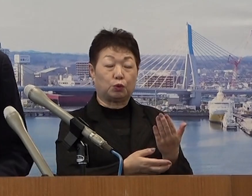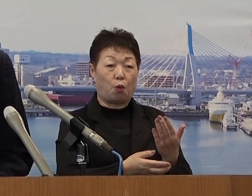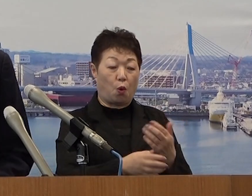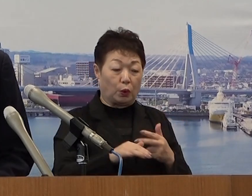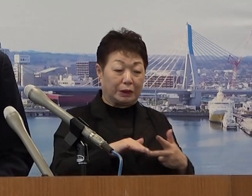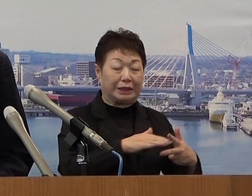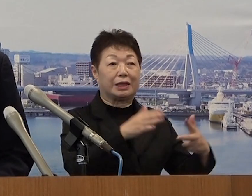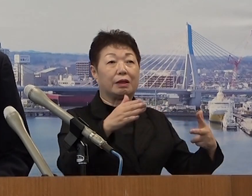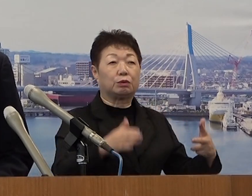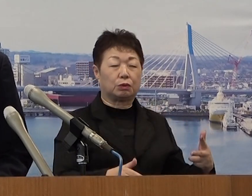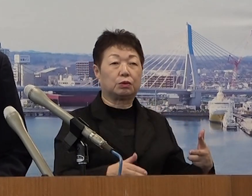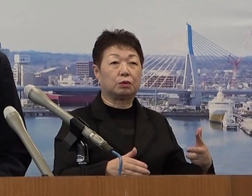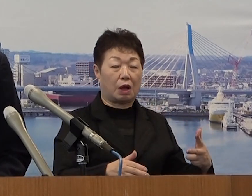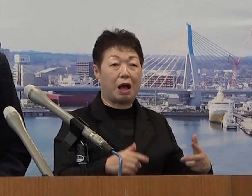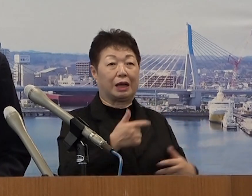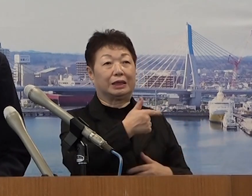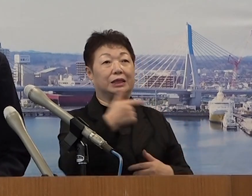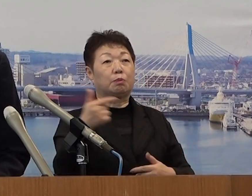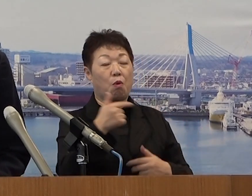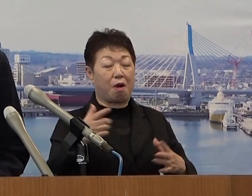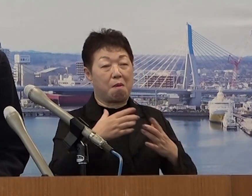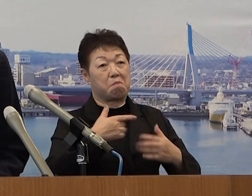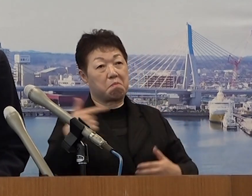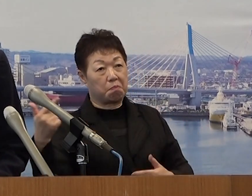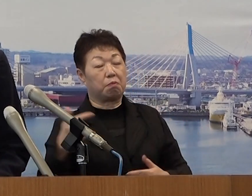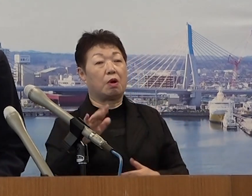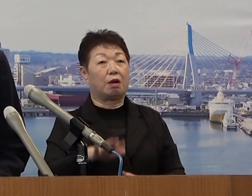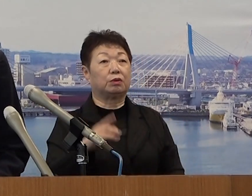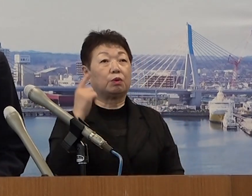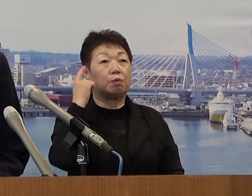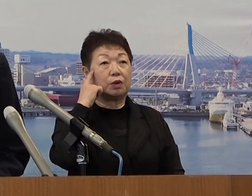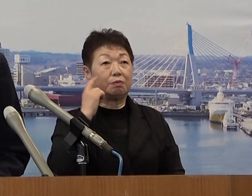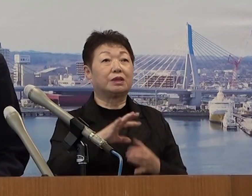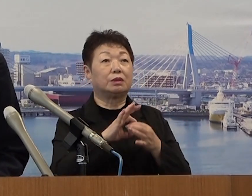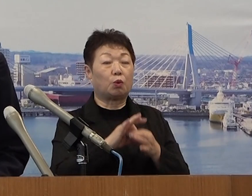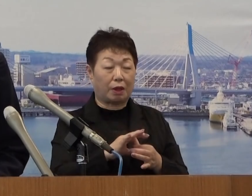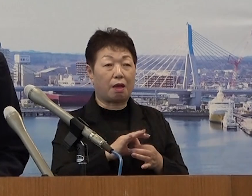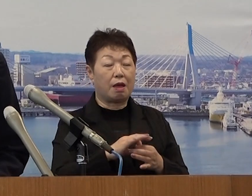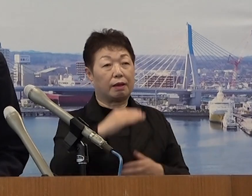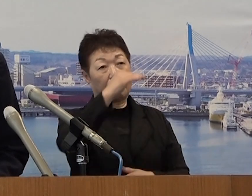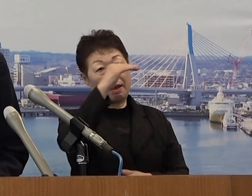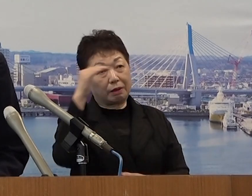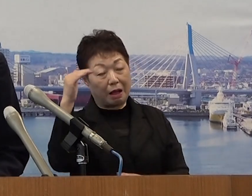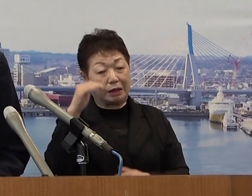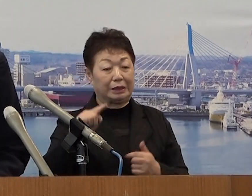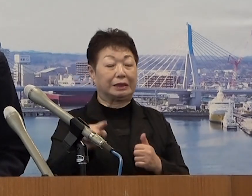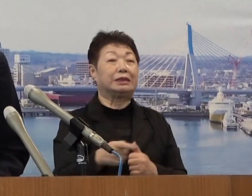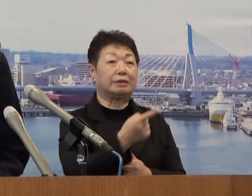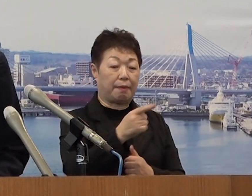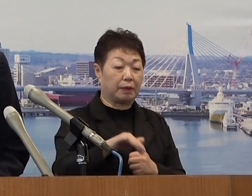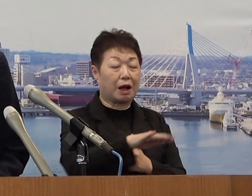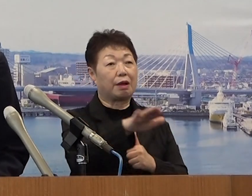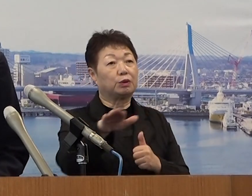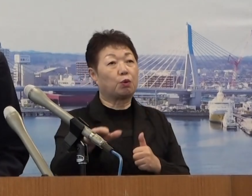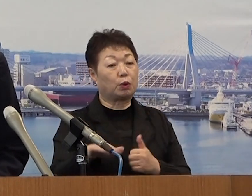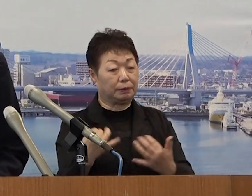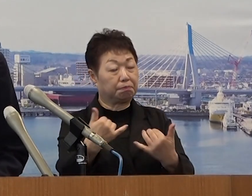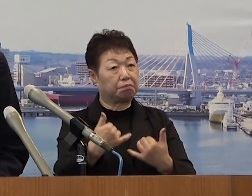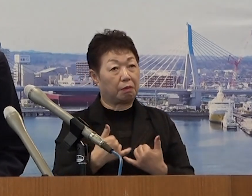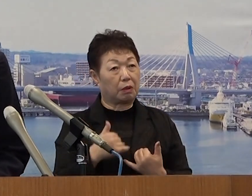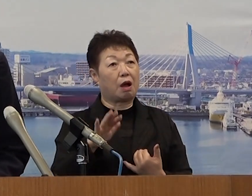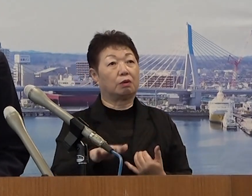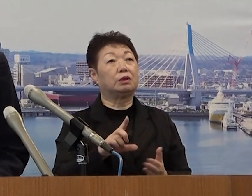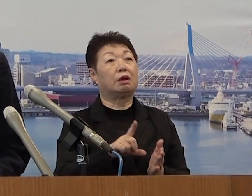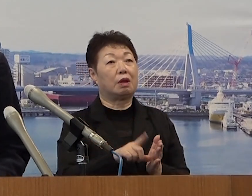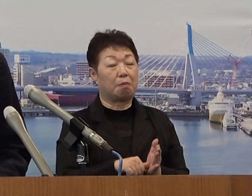設っていうのも規模が大きくなるものが多いようですので、それがやはり景観ですとか自然環境に影響を与えるようであれ